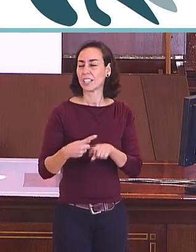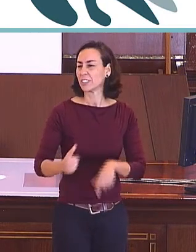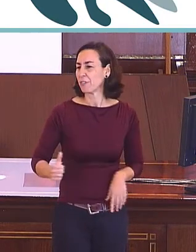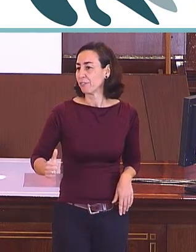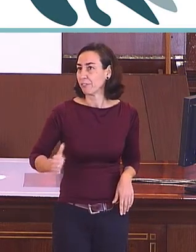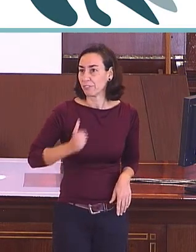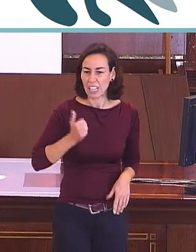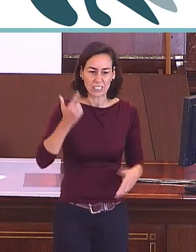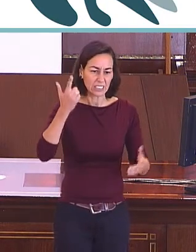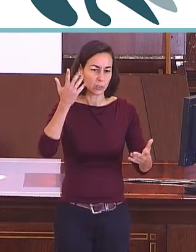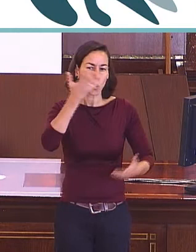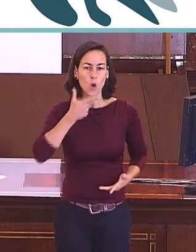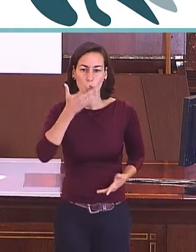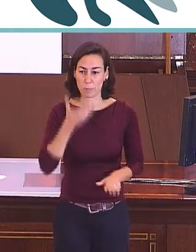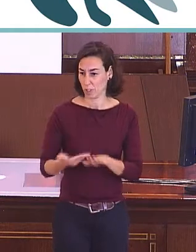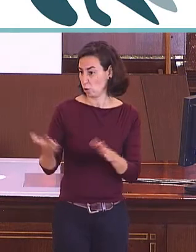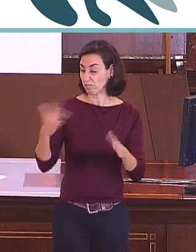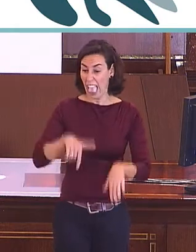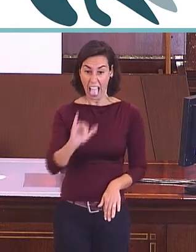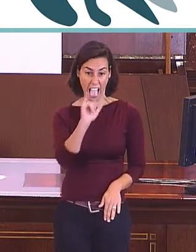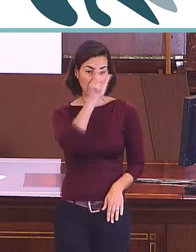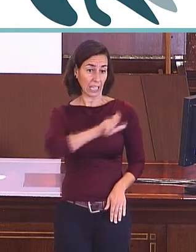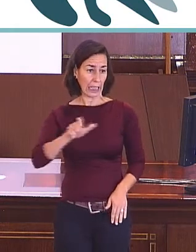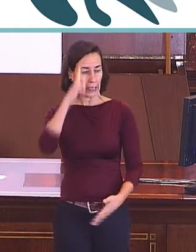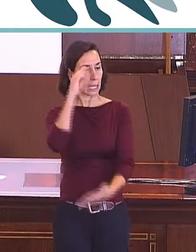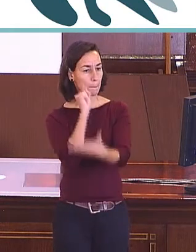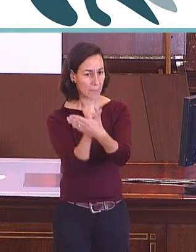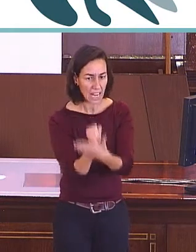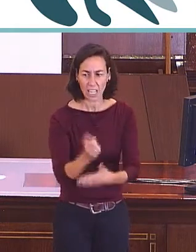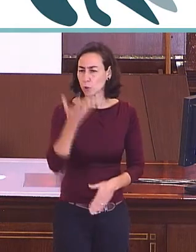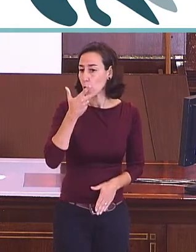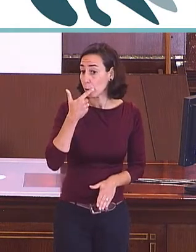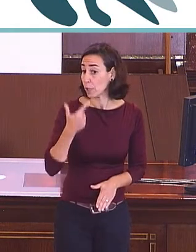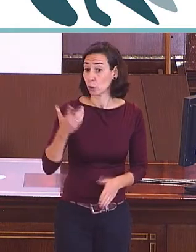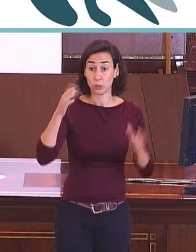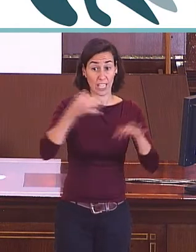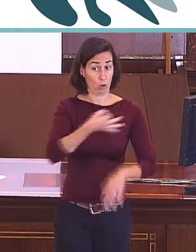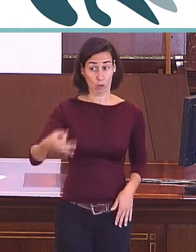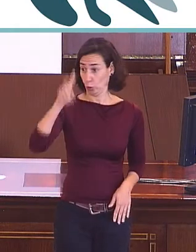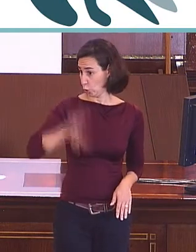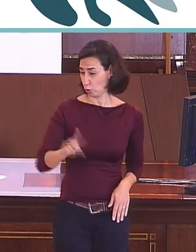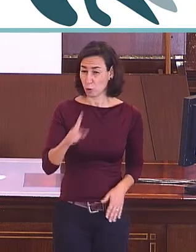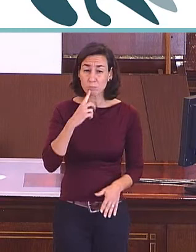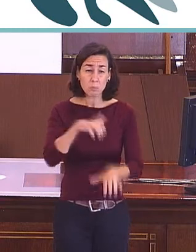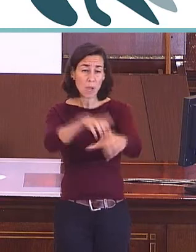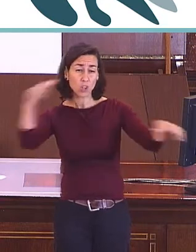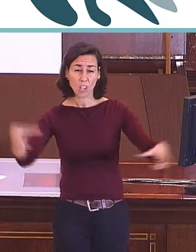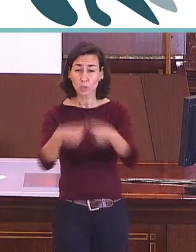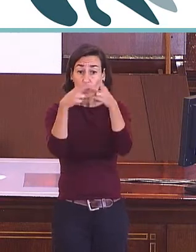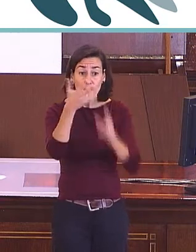falsos conocimientos que es verdad, que se tienen, es verdad y es verdad que la sociedad la mayoría no conoce lo que es la lengua de signos y